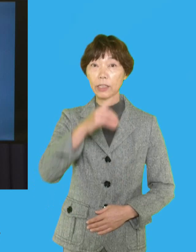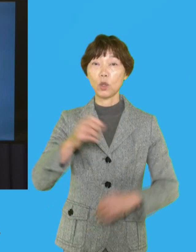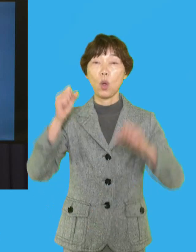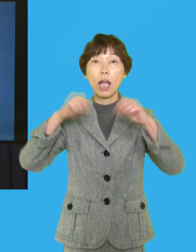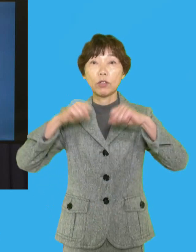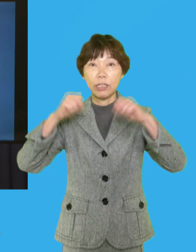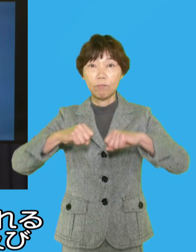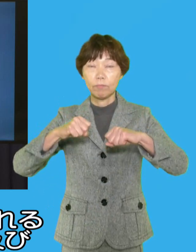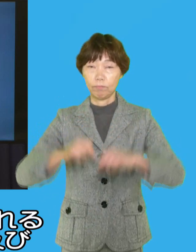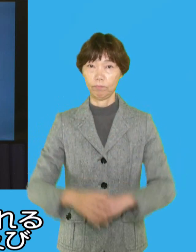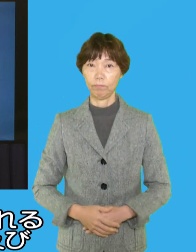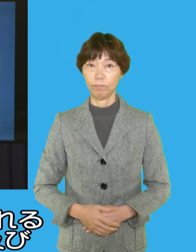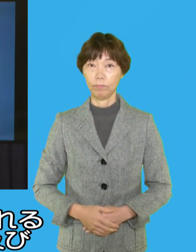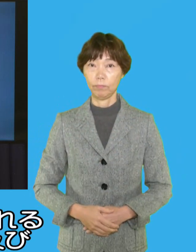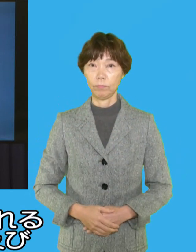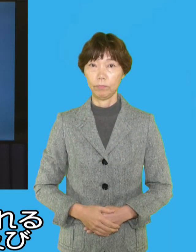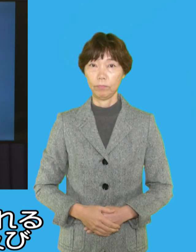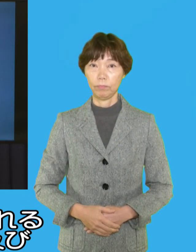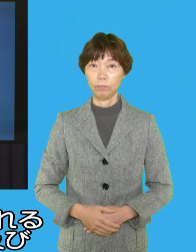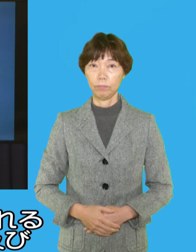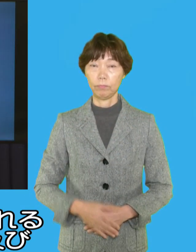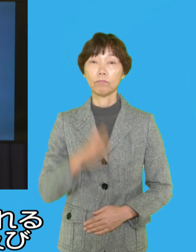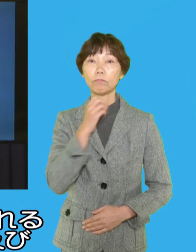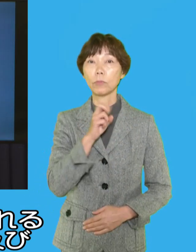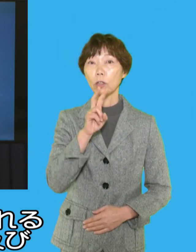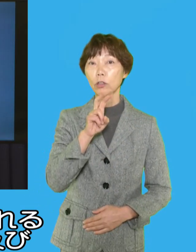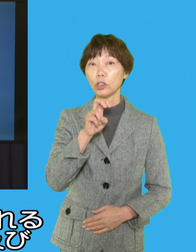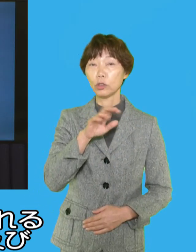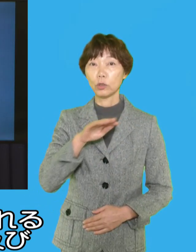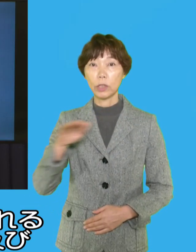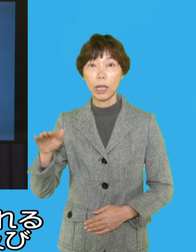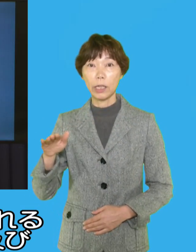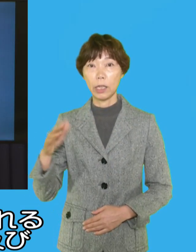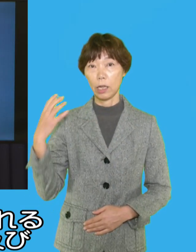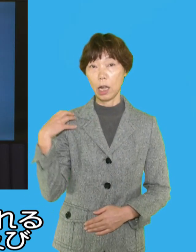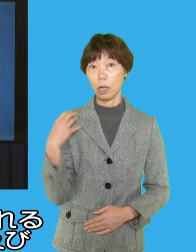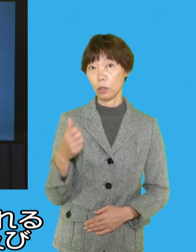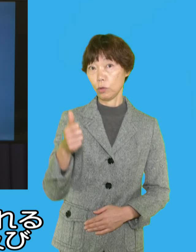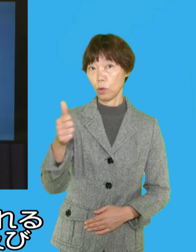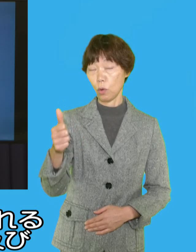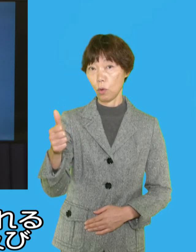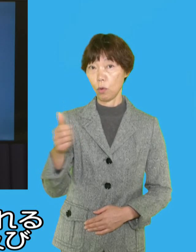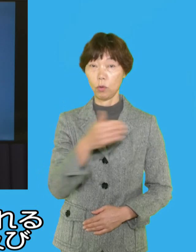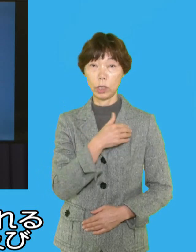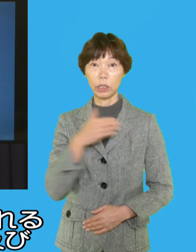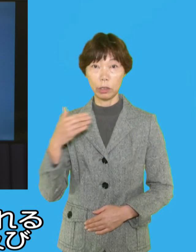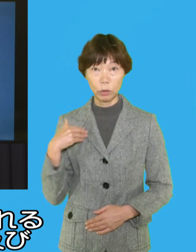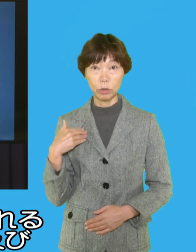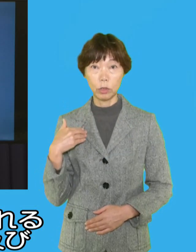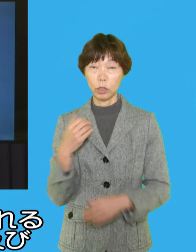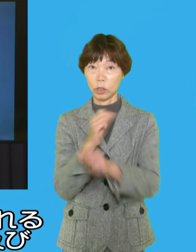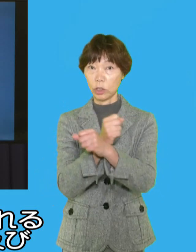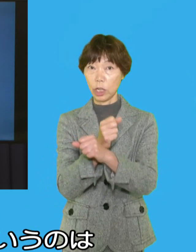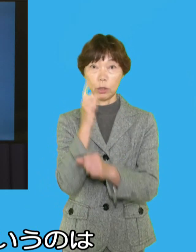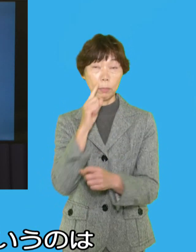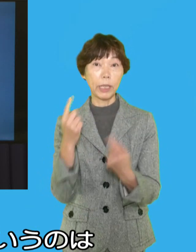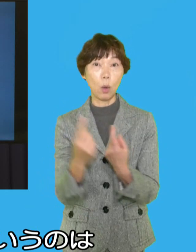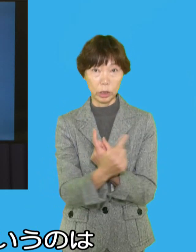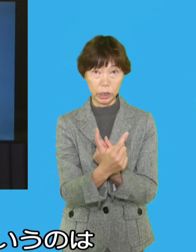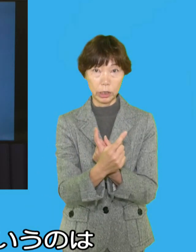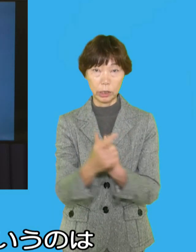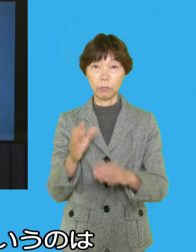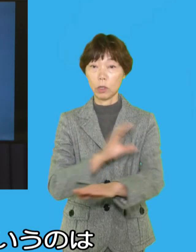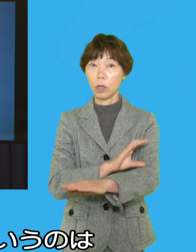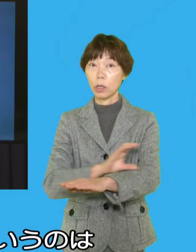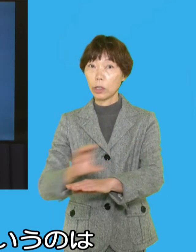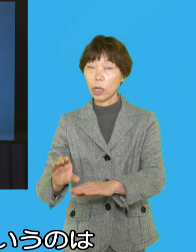ですが、この20代からその係長級になれる承認試験の見直しおよびキャリアプラ